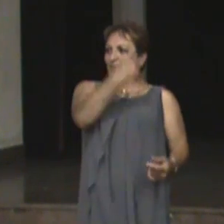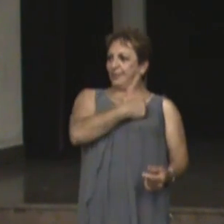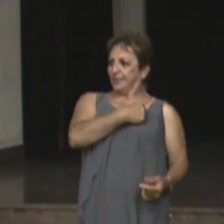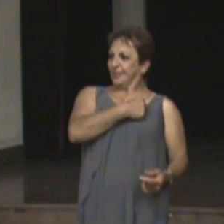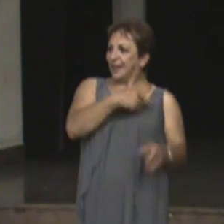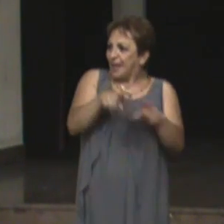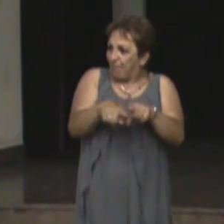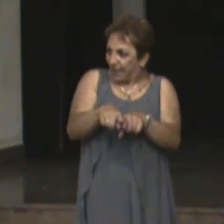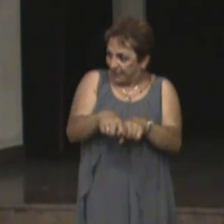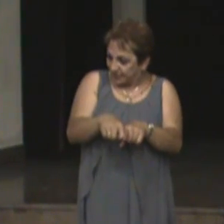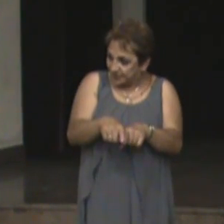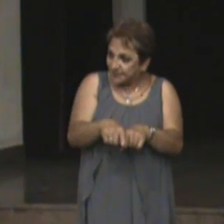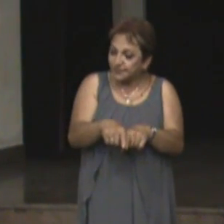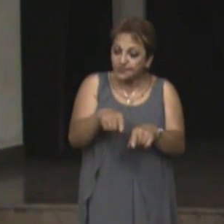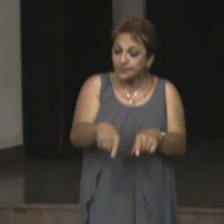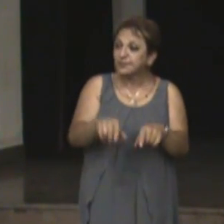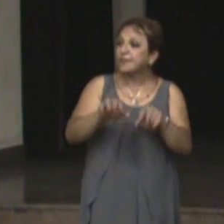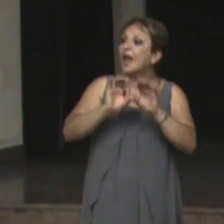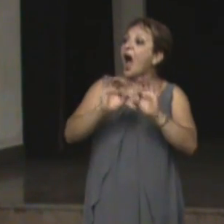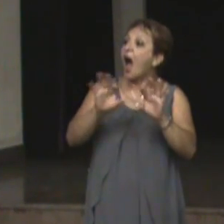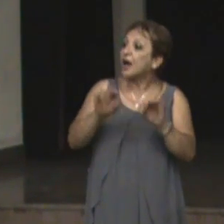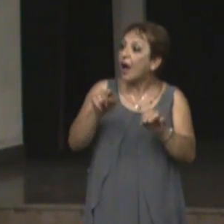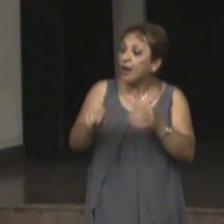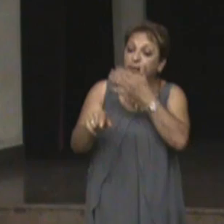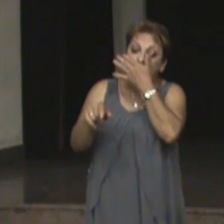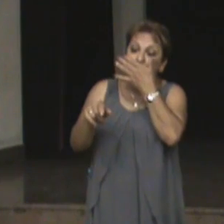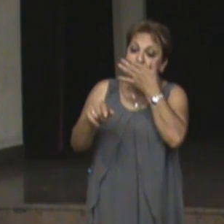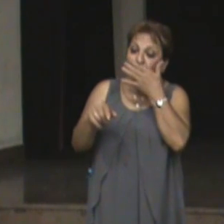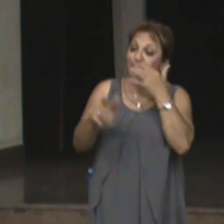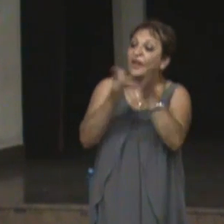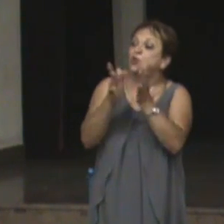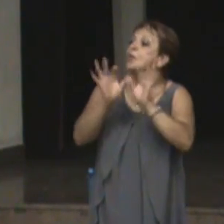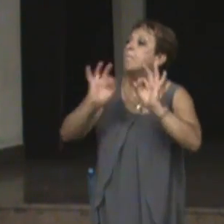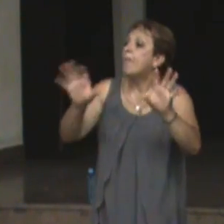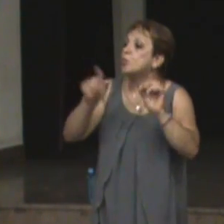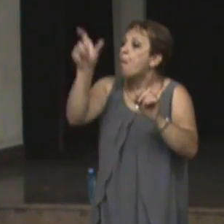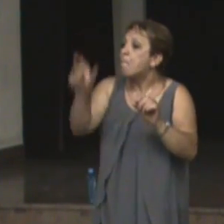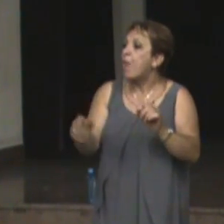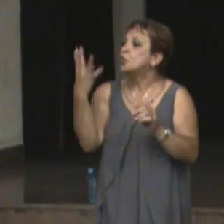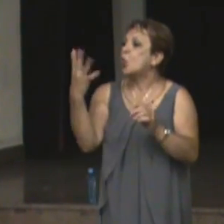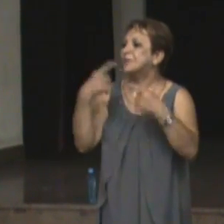Այս արագի մեջ Քրիստոս 4 տեսակ մարդկային 4 տեսակ է առանձնացնում։